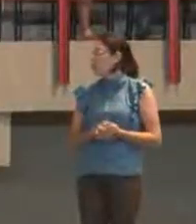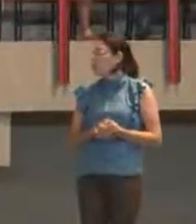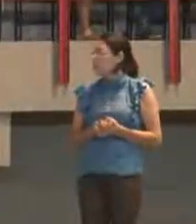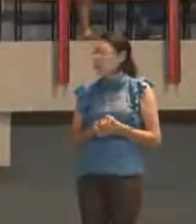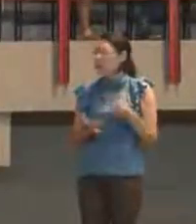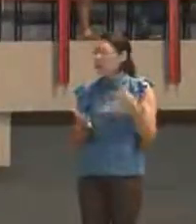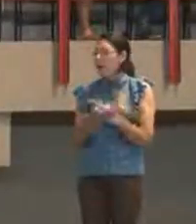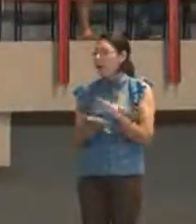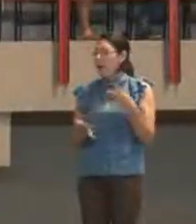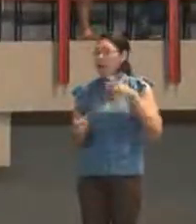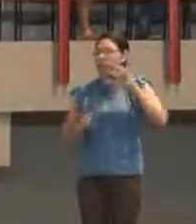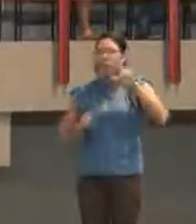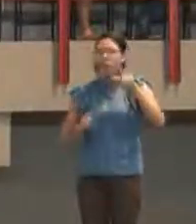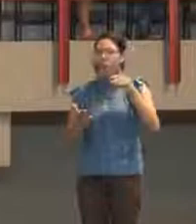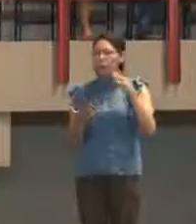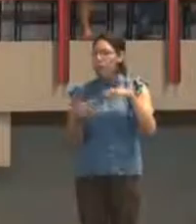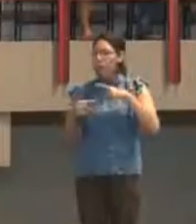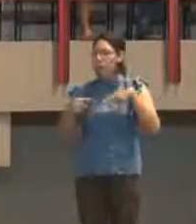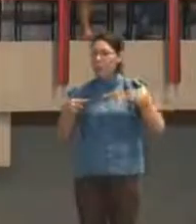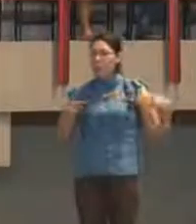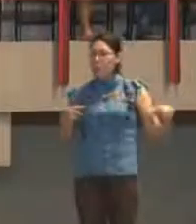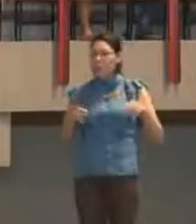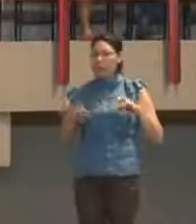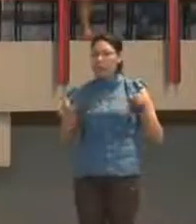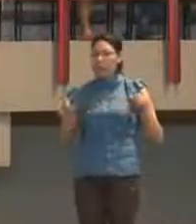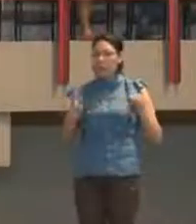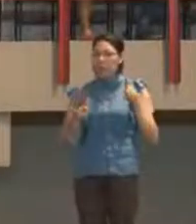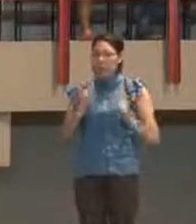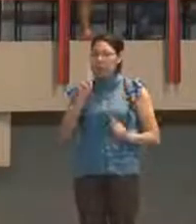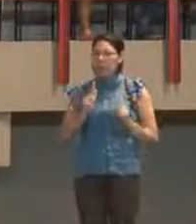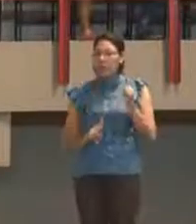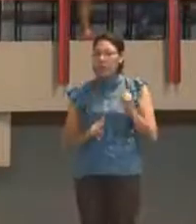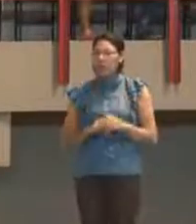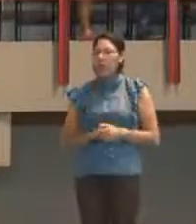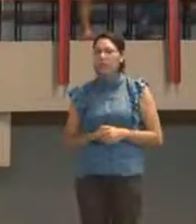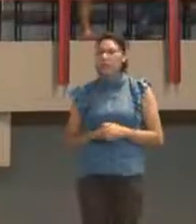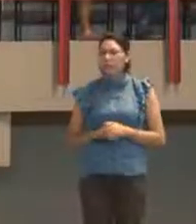Opa! O gráfico de vocês está diferente?